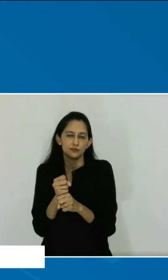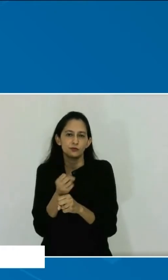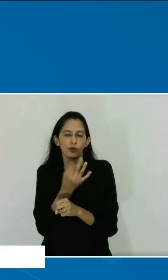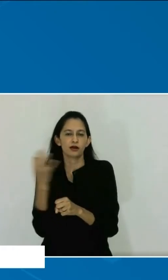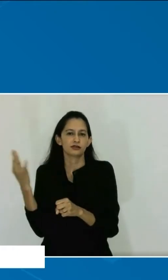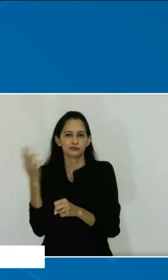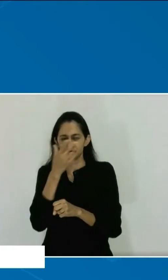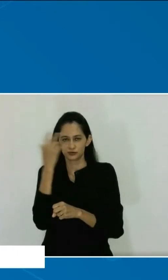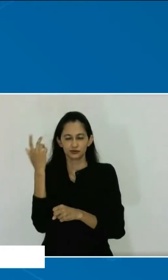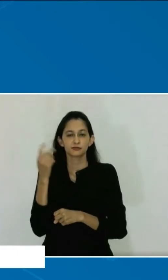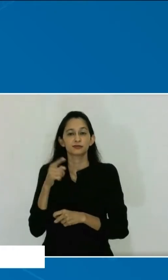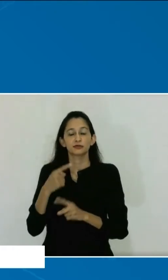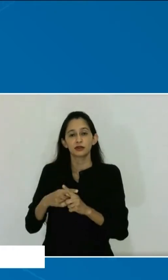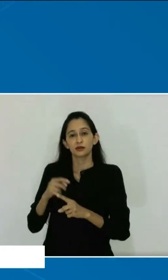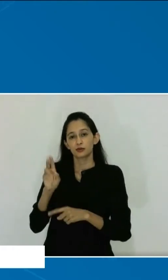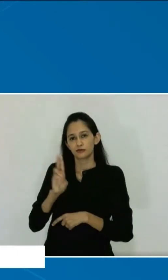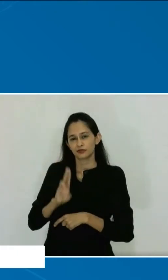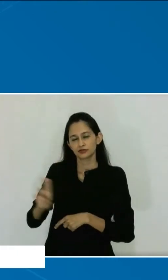aproximadamente